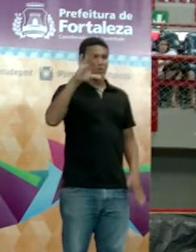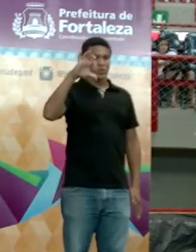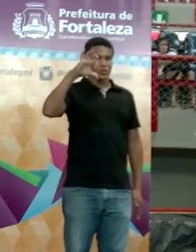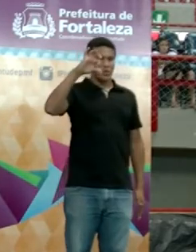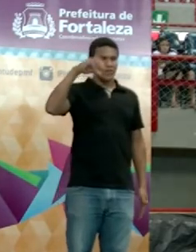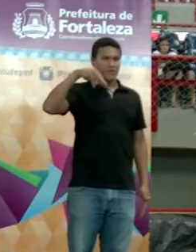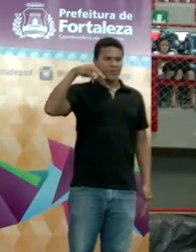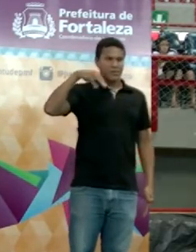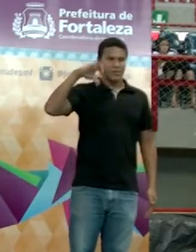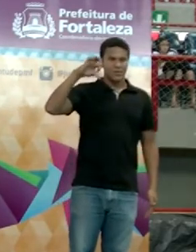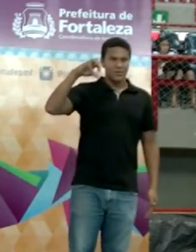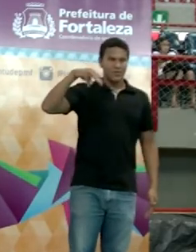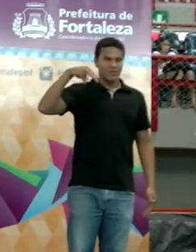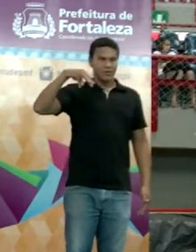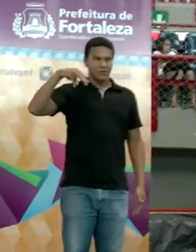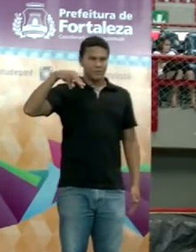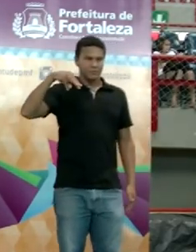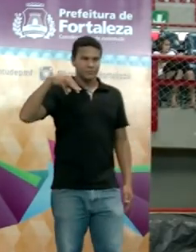tamanho até chegar no fundo aqui.